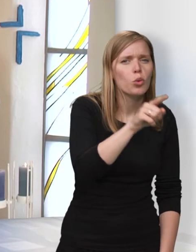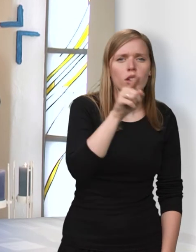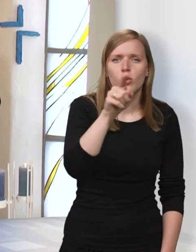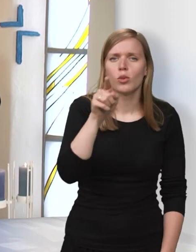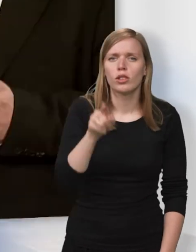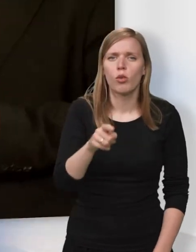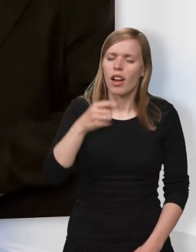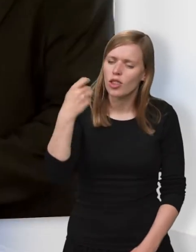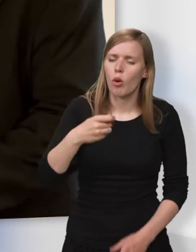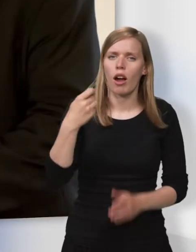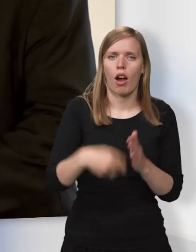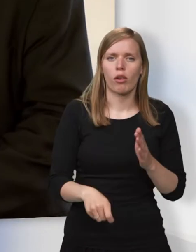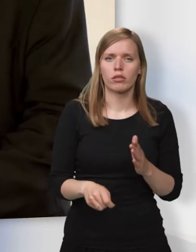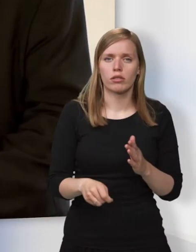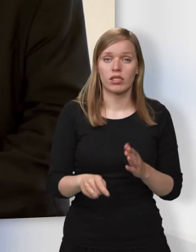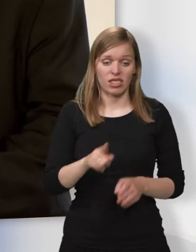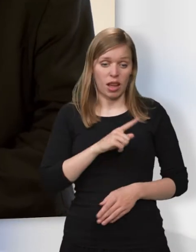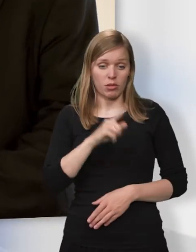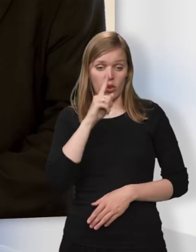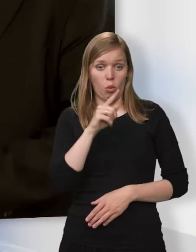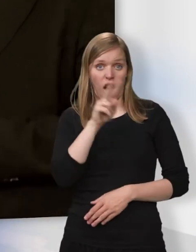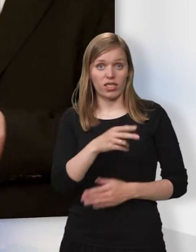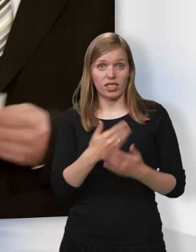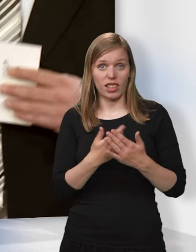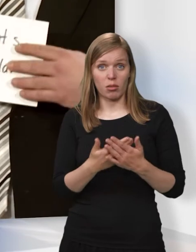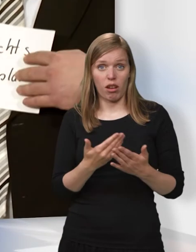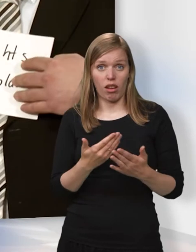Ansichtsexemplar? Ich, Gottes